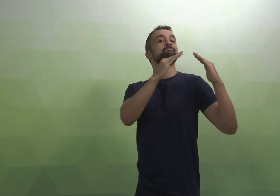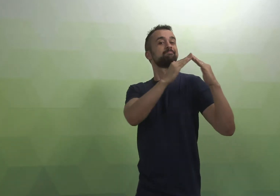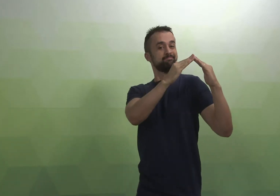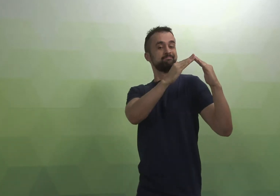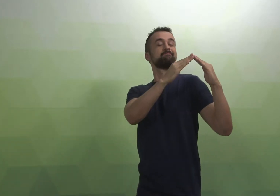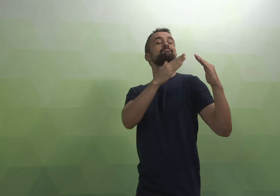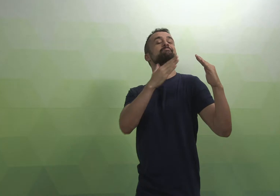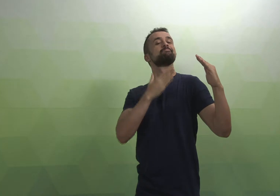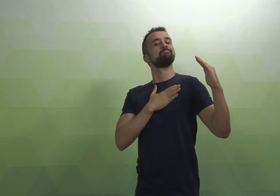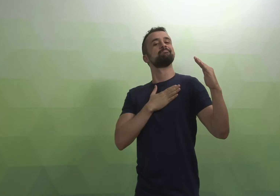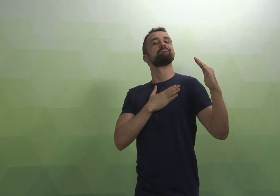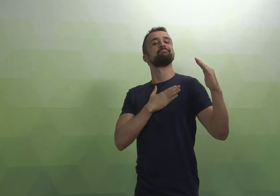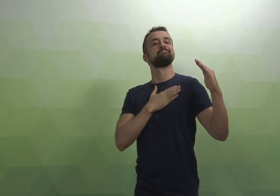Minha casa.